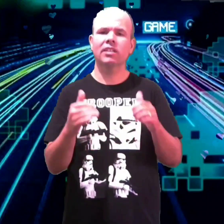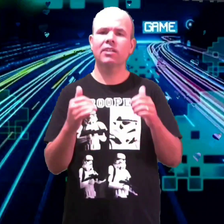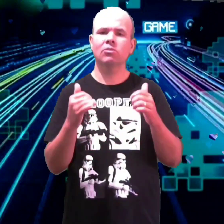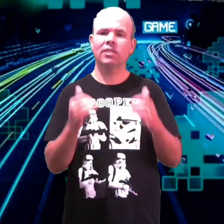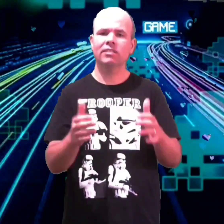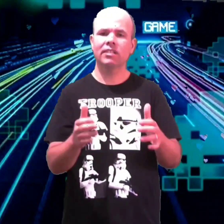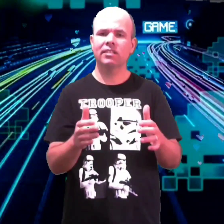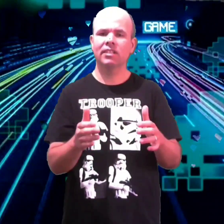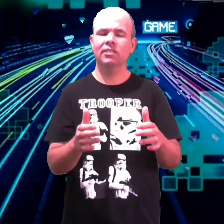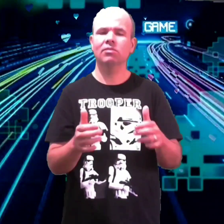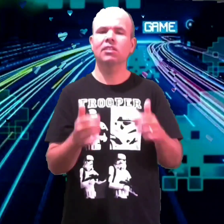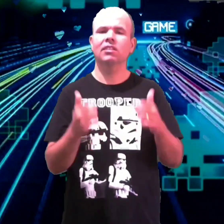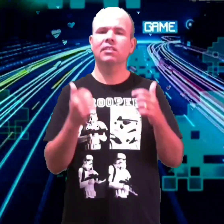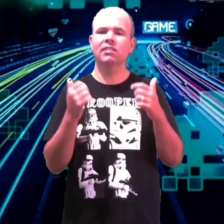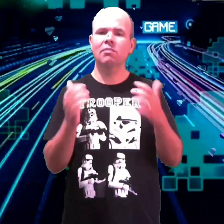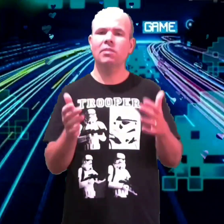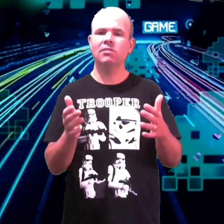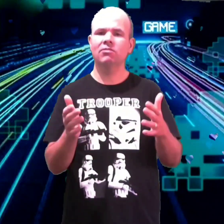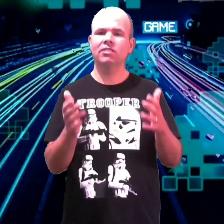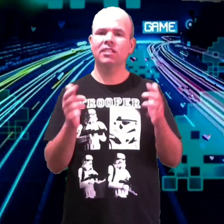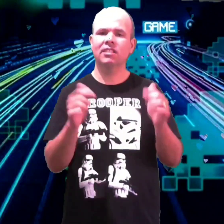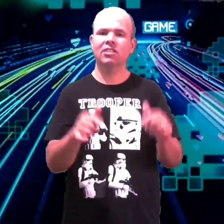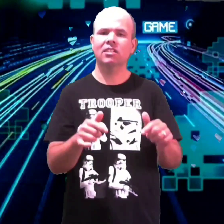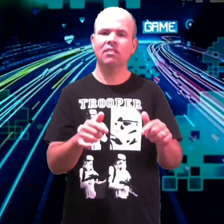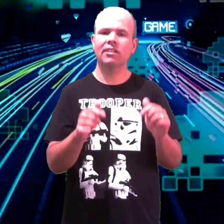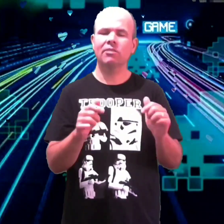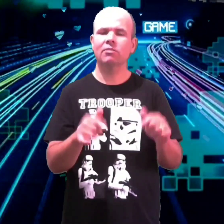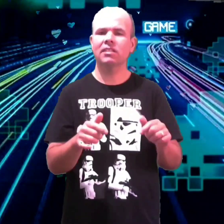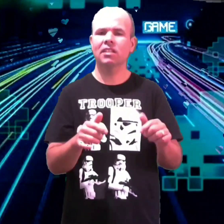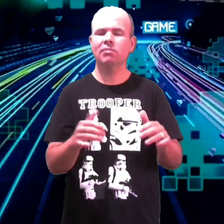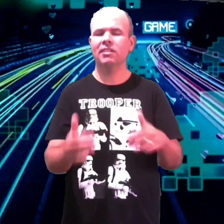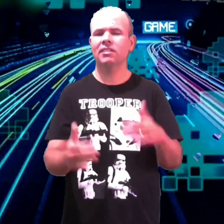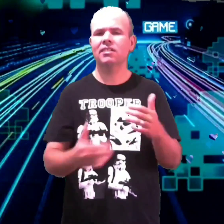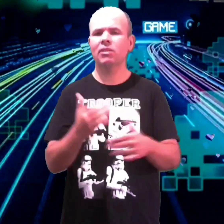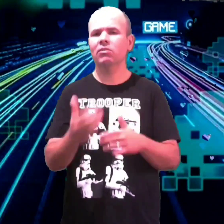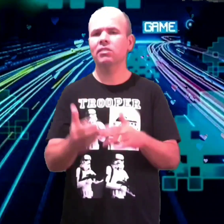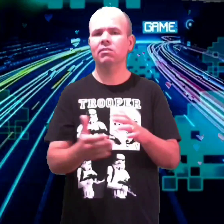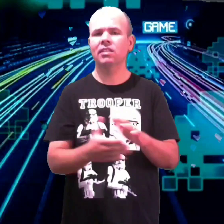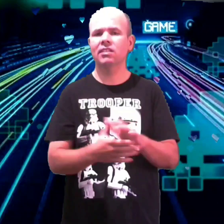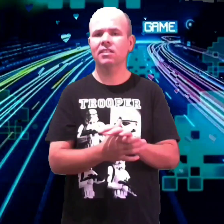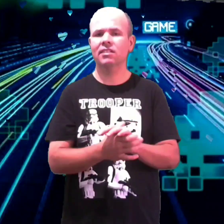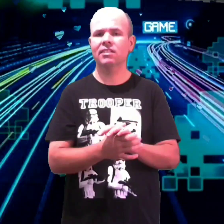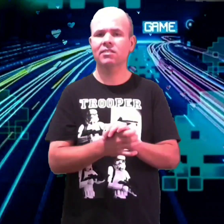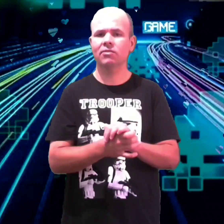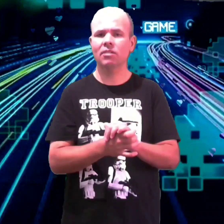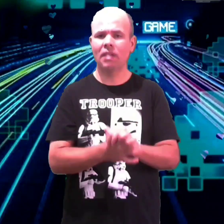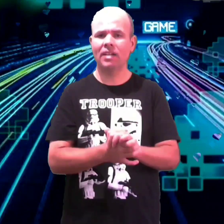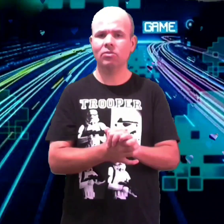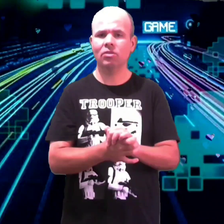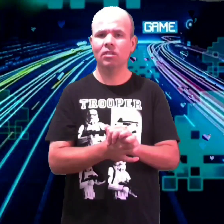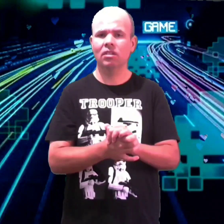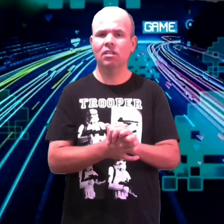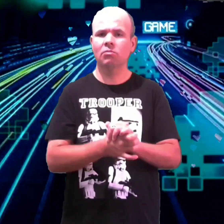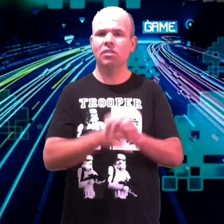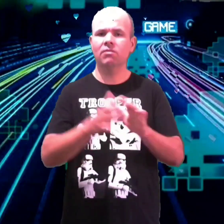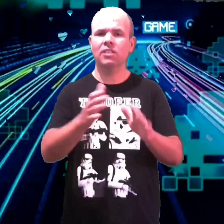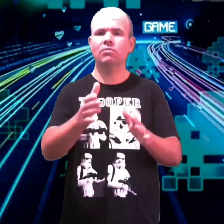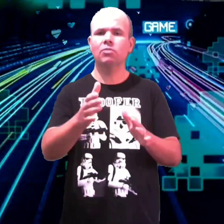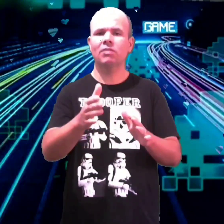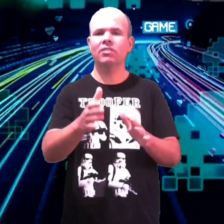estou acertando. Então depende de você estar deixando o like e comentando para mim estar trazendo mais conteúdo desse formato. Porque eu faço vídeo para vocês, não estou